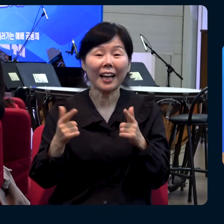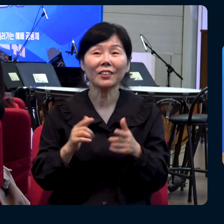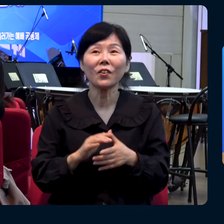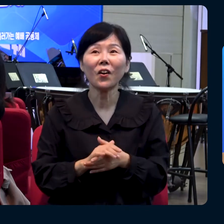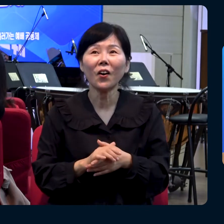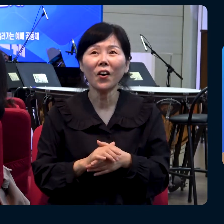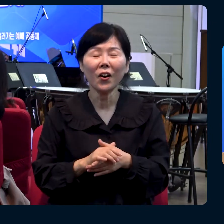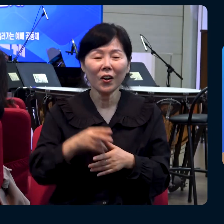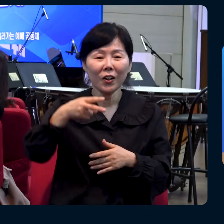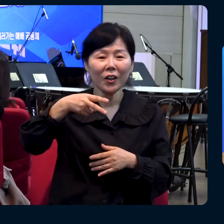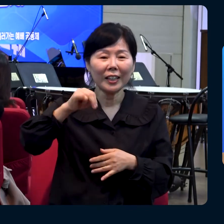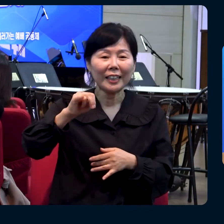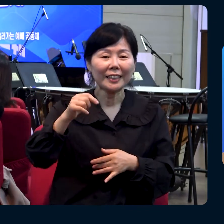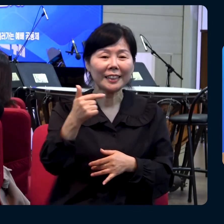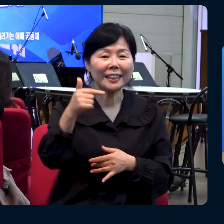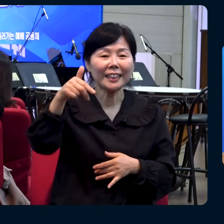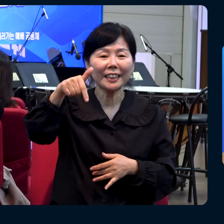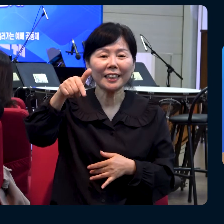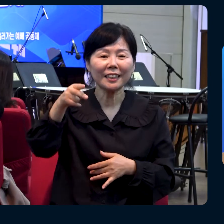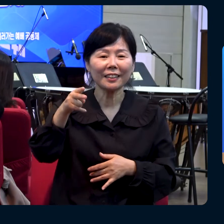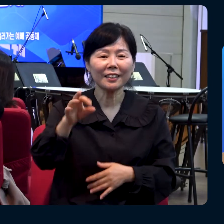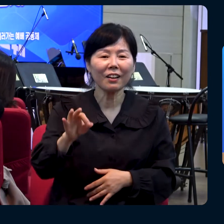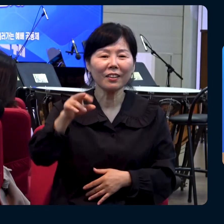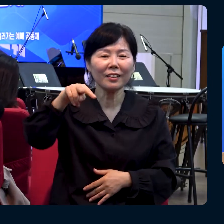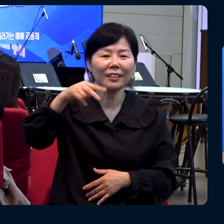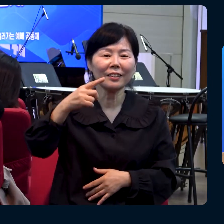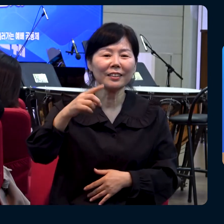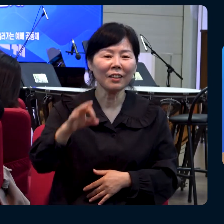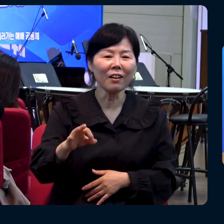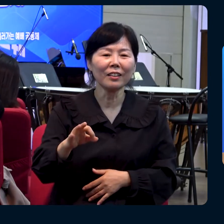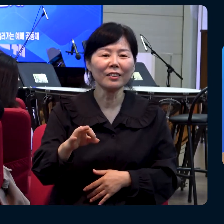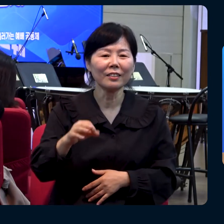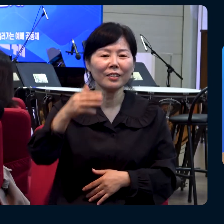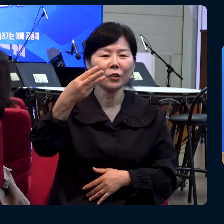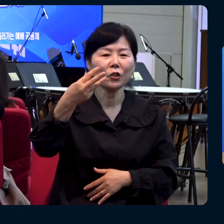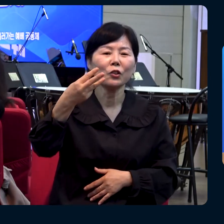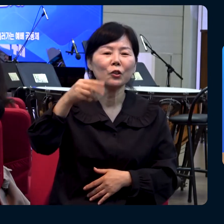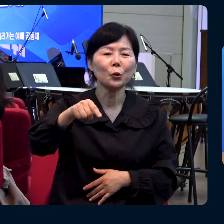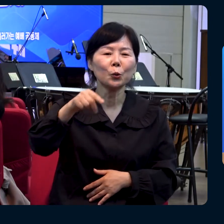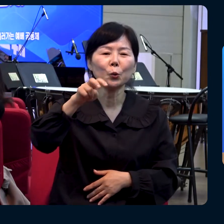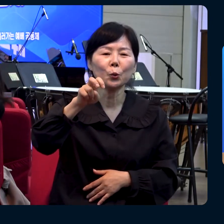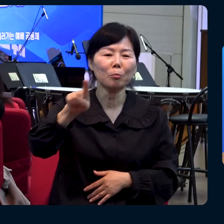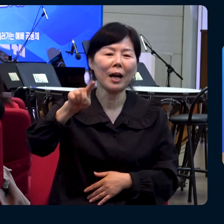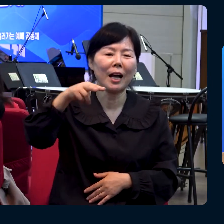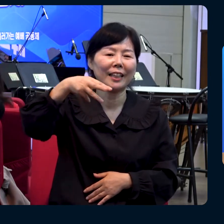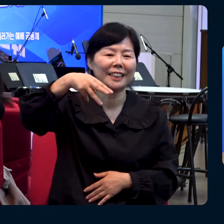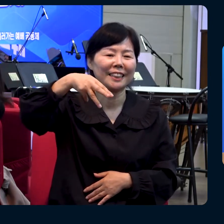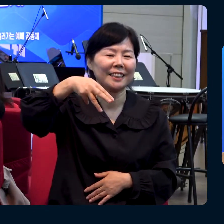신경성 루마티스 관절염이에요.